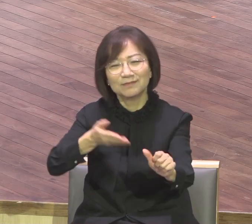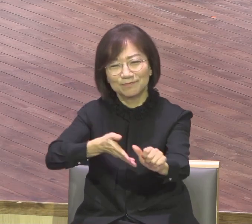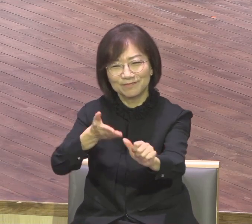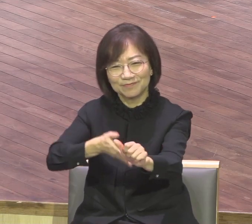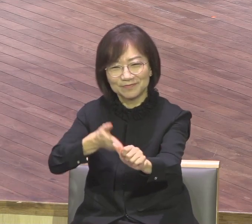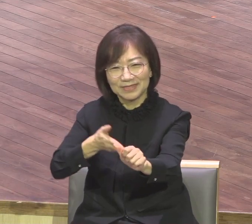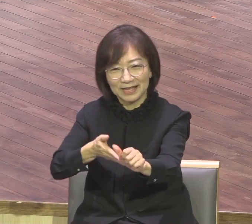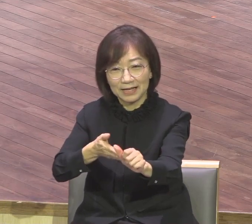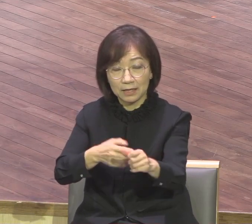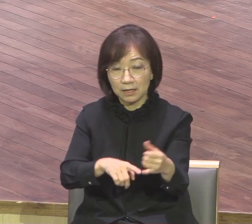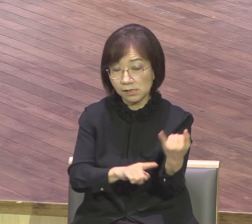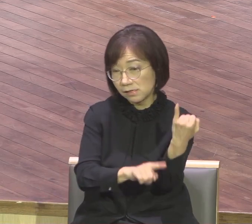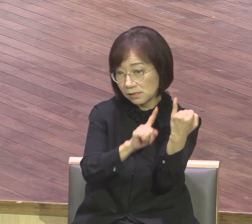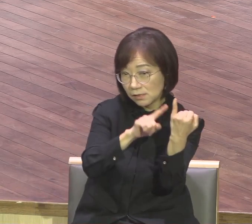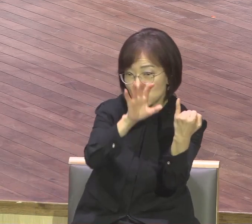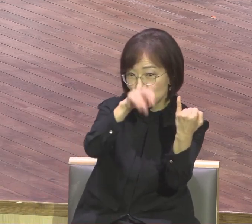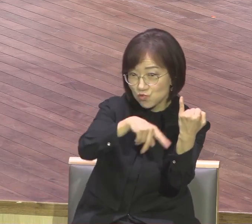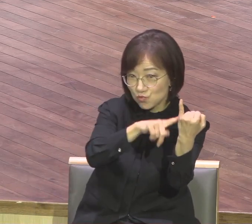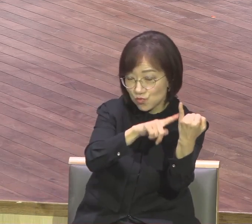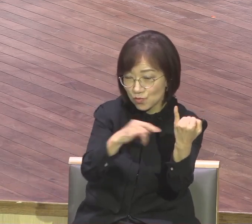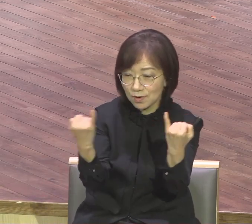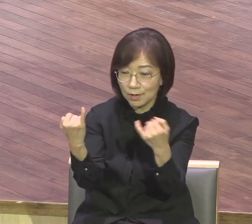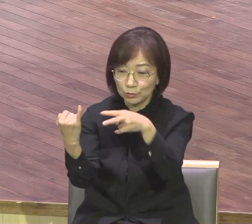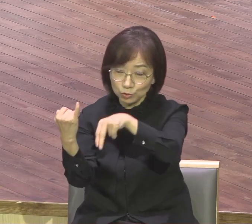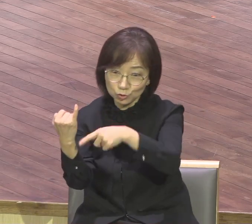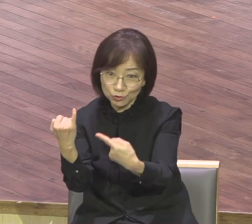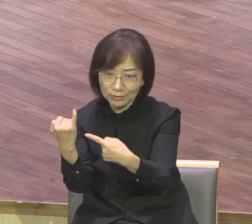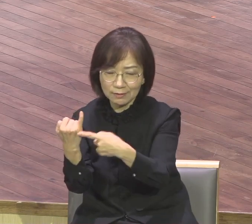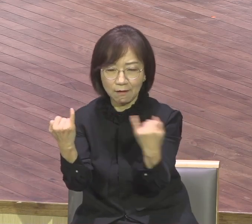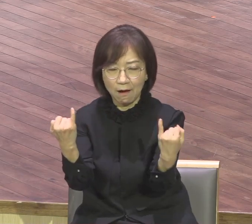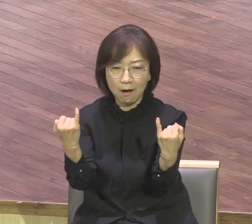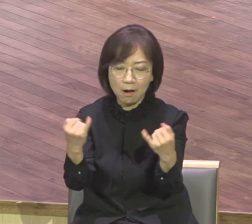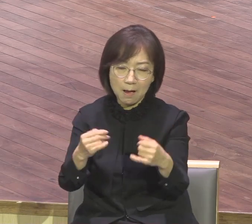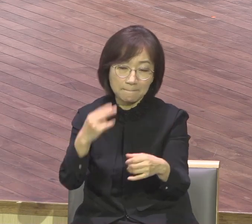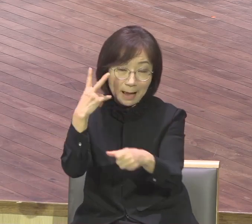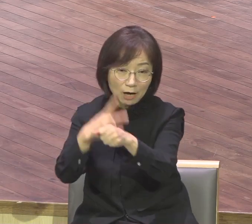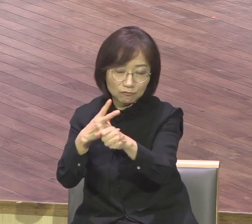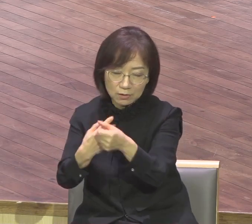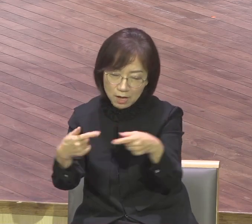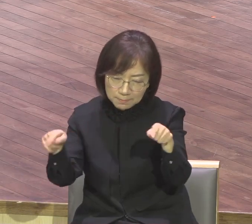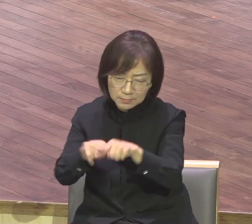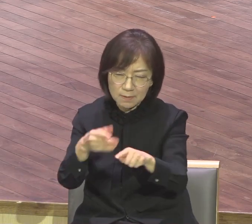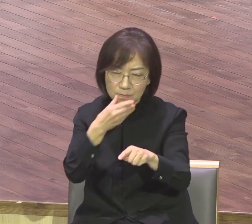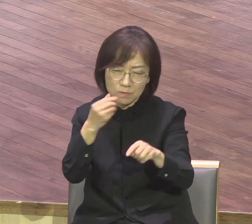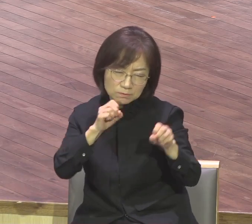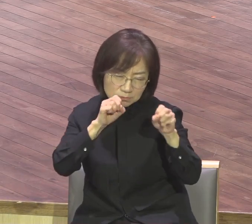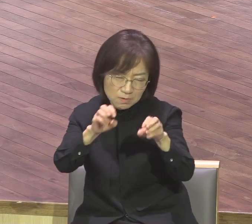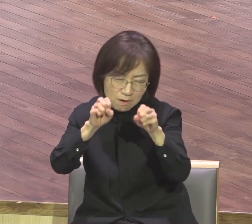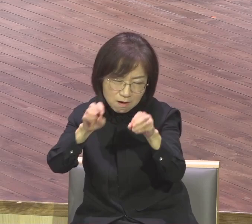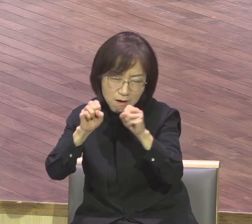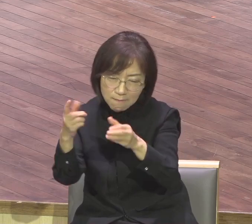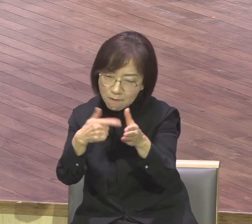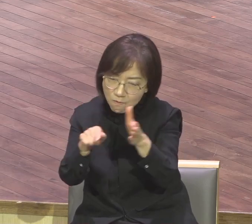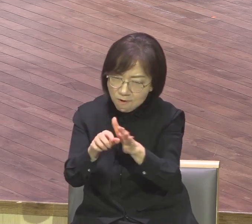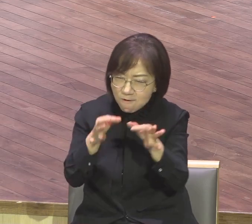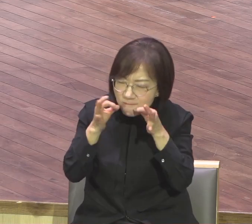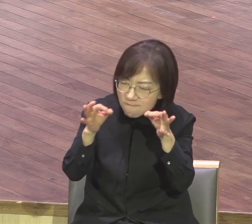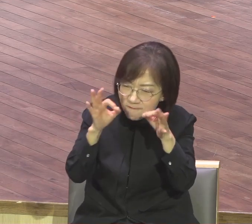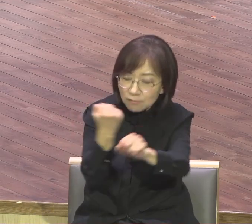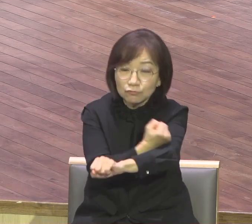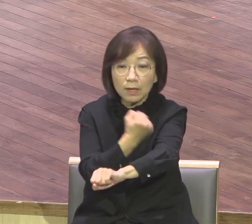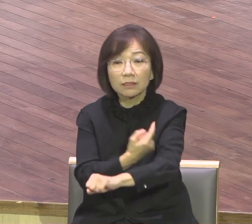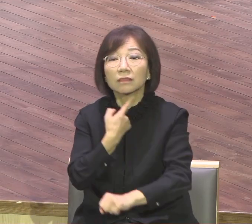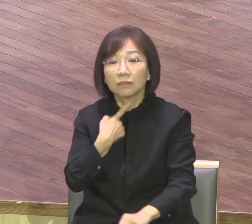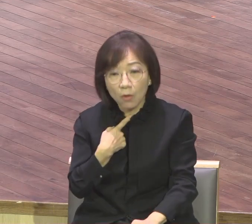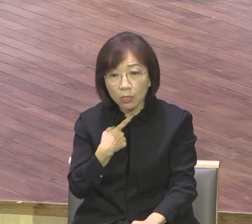Jesús. 이 요디아와 이 순두개는 바울과 함께 복음을 위해 힘썼던 사람들이에요. Evodia y Sintique eran los obreros